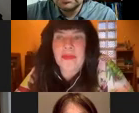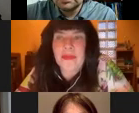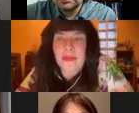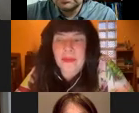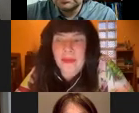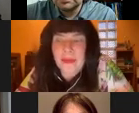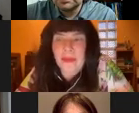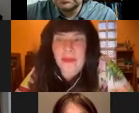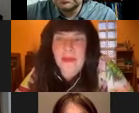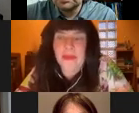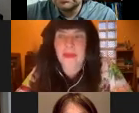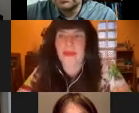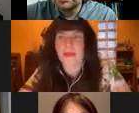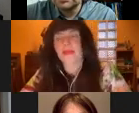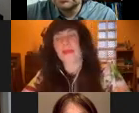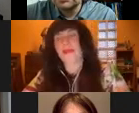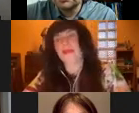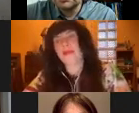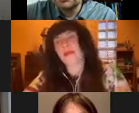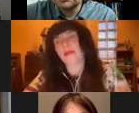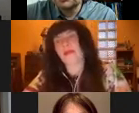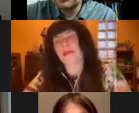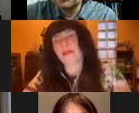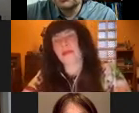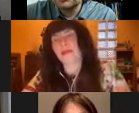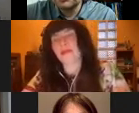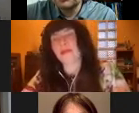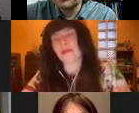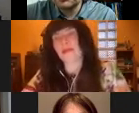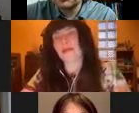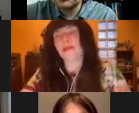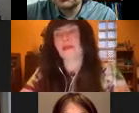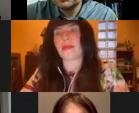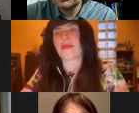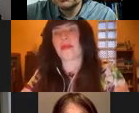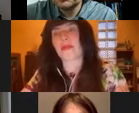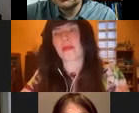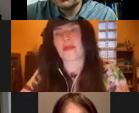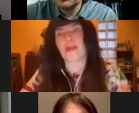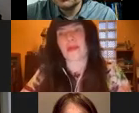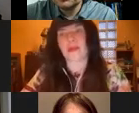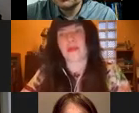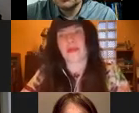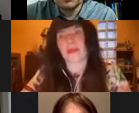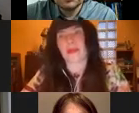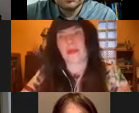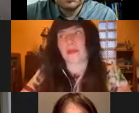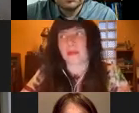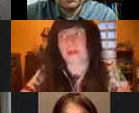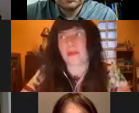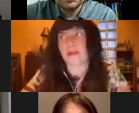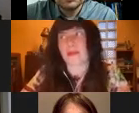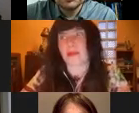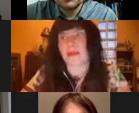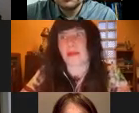el trabajo que hemos estado desarrollando ya hace unos años. Comenzamos alrededor de el 2014,